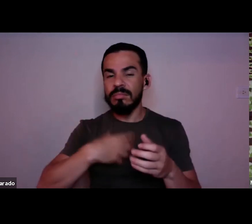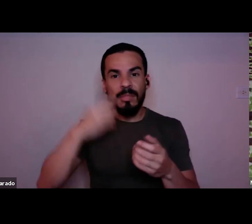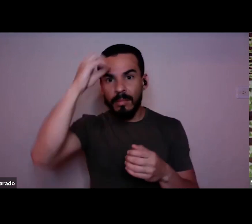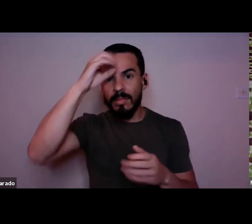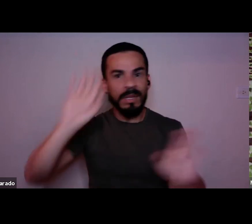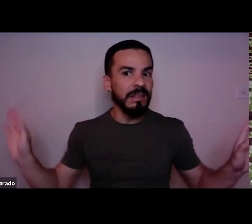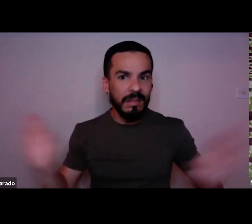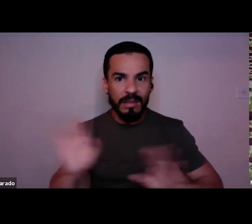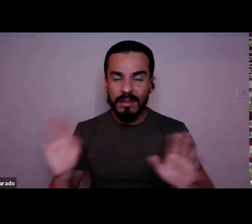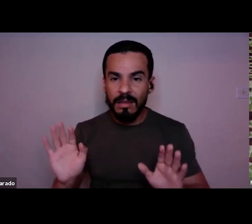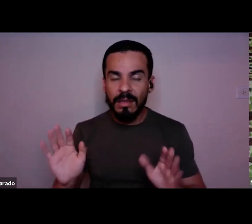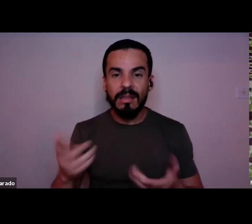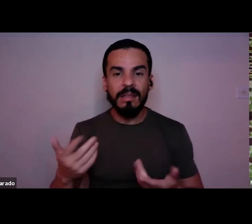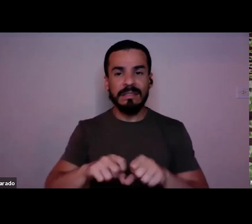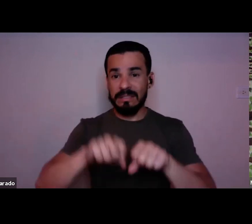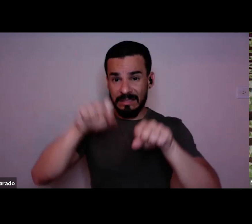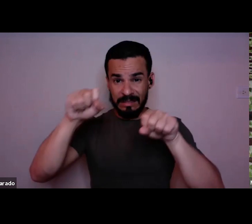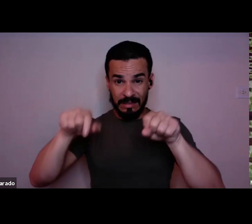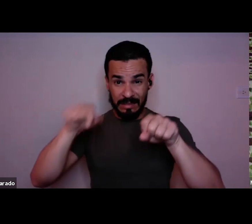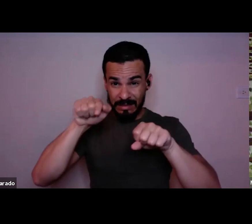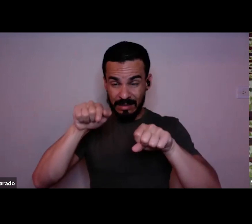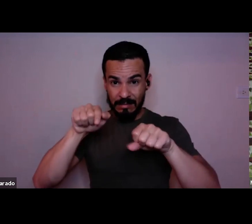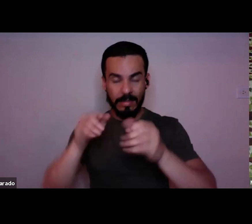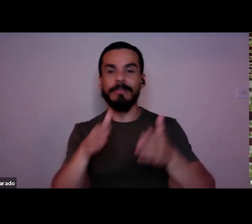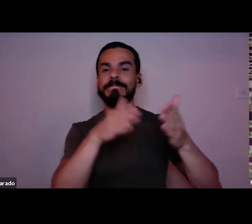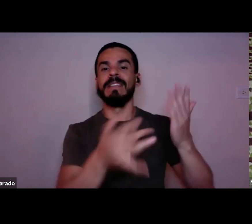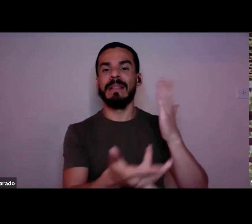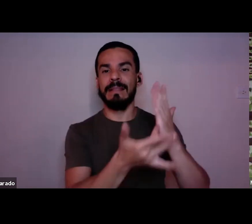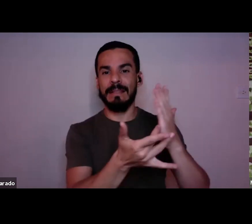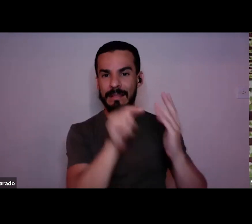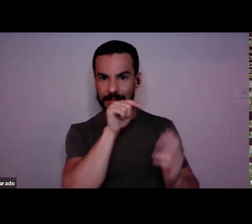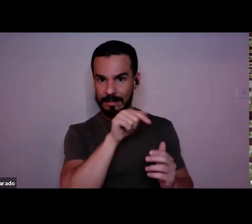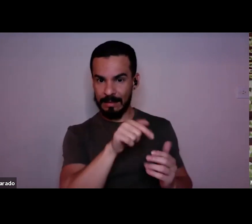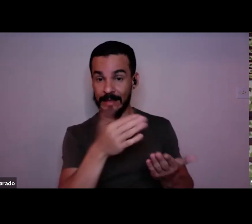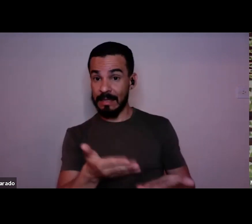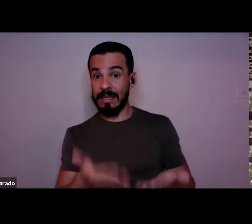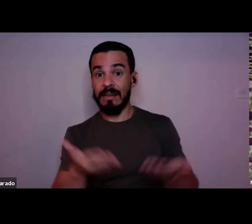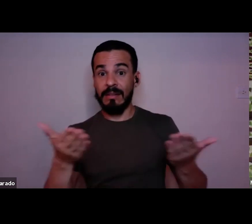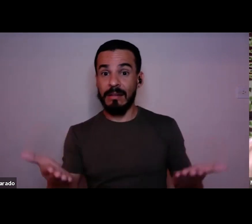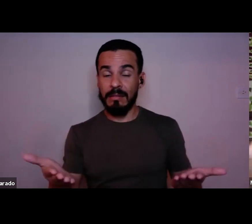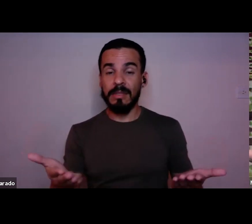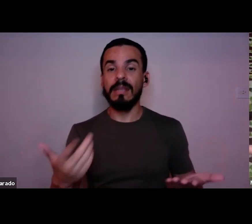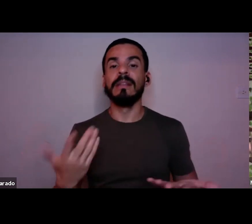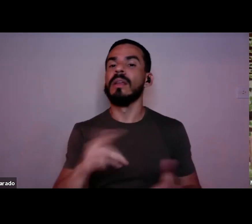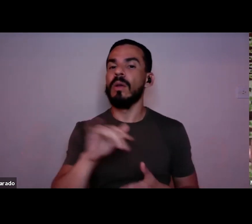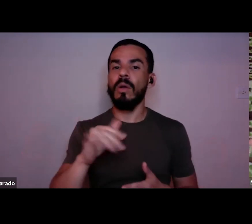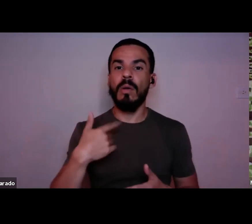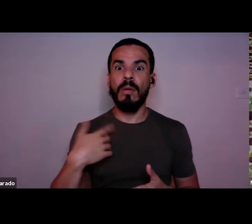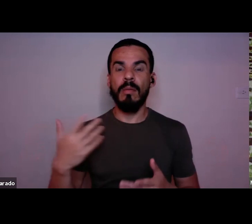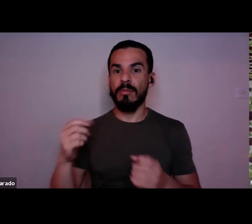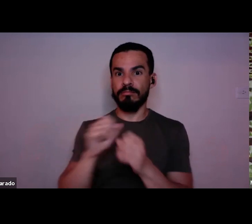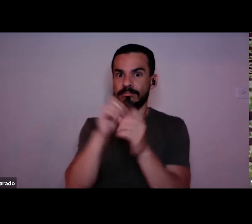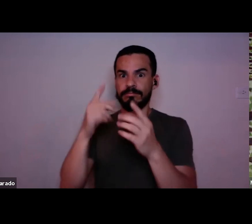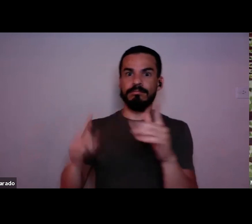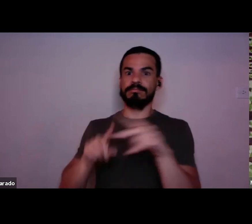más que el sistema en sí son las técnicas y las herramientas que como nos agarró de sorpresa